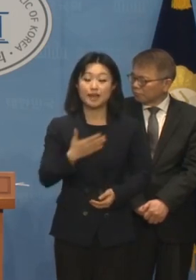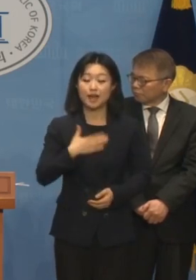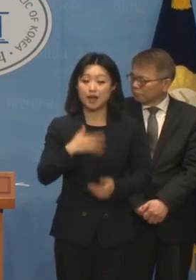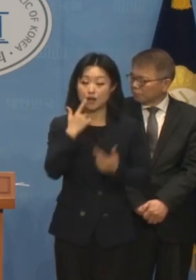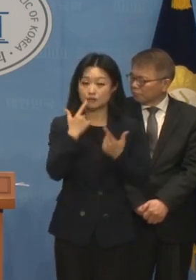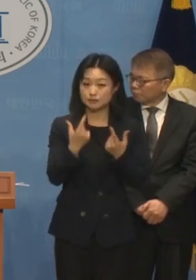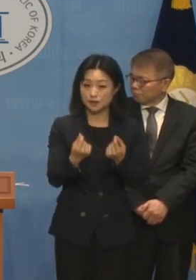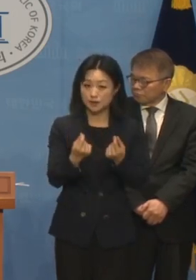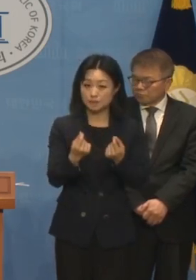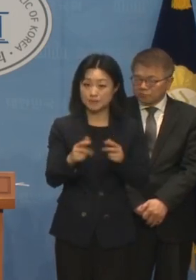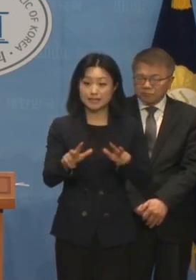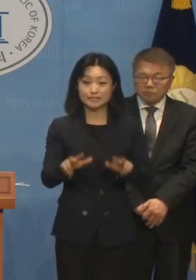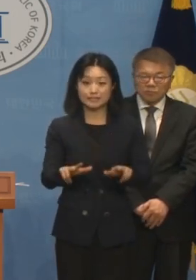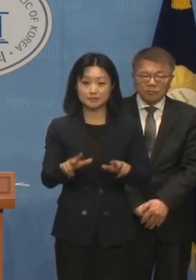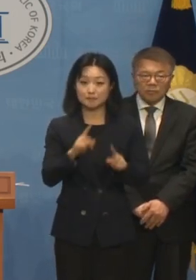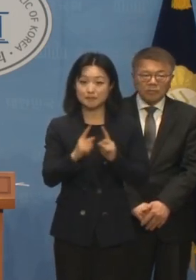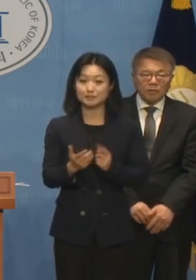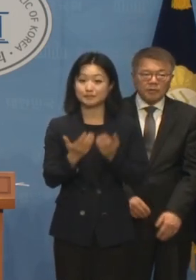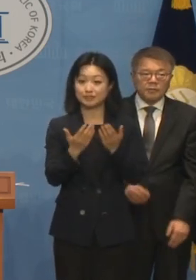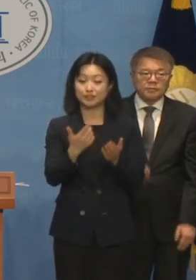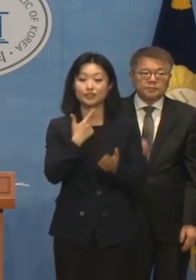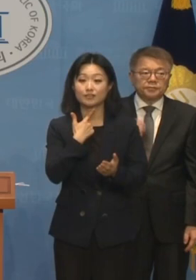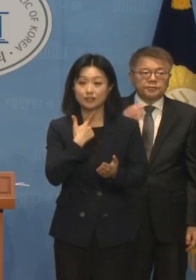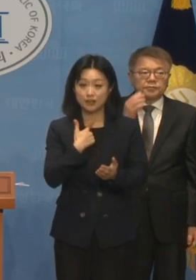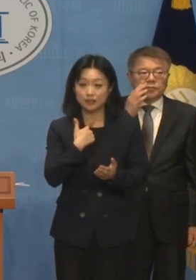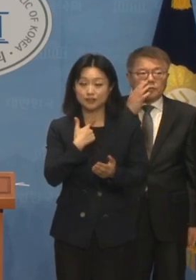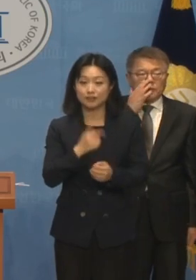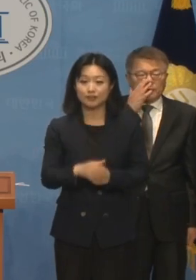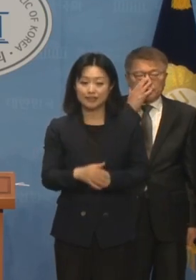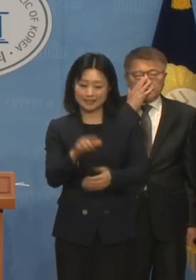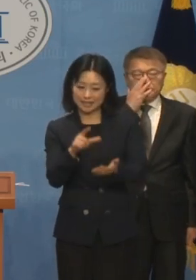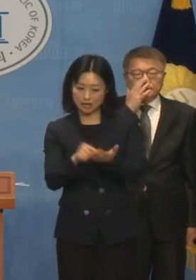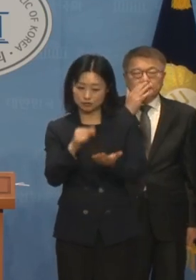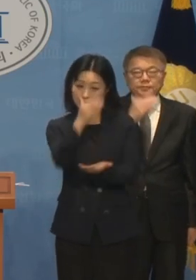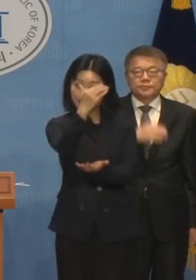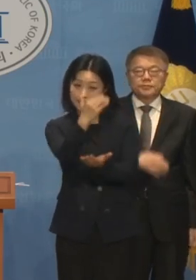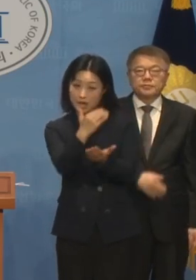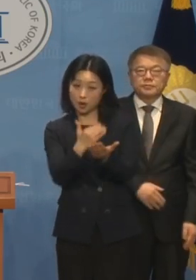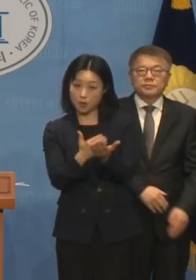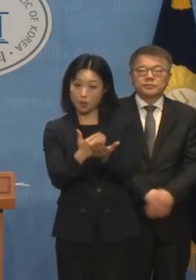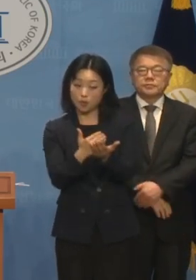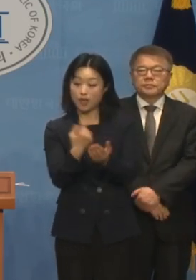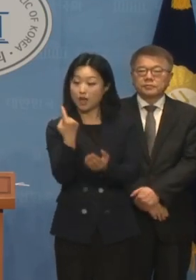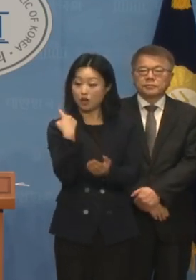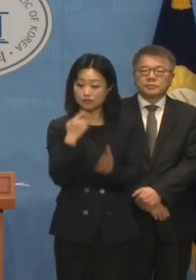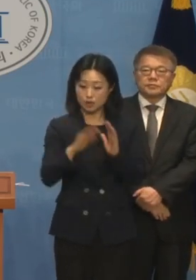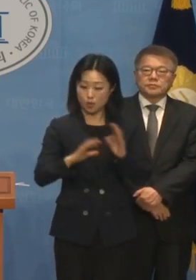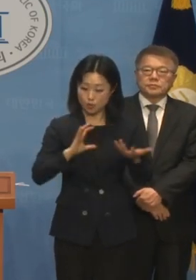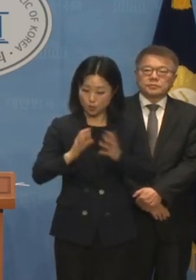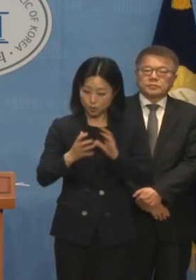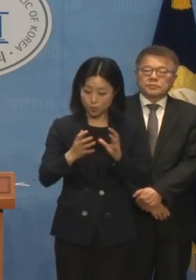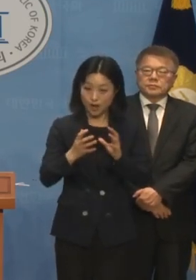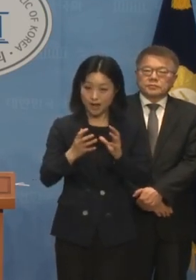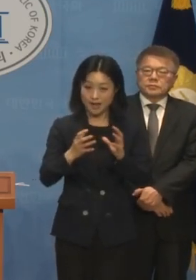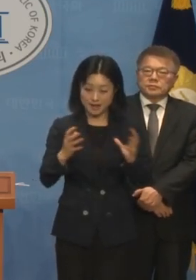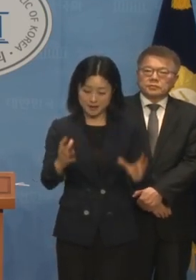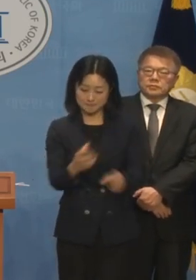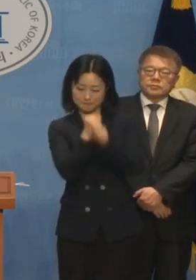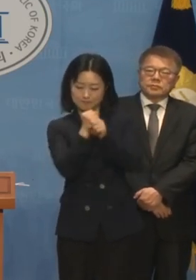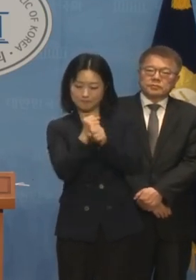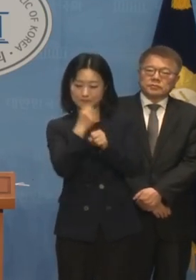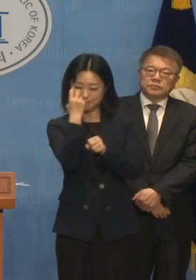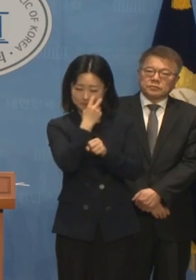아시다시피 지금 말씀드린 단순 집계는 어제 공론화 끝나고 난 뒤에 조사를